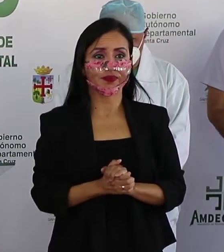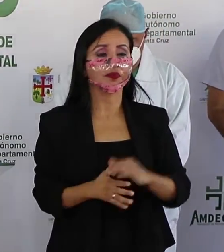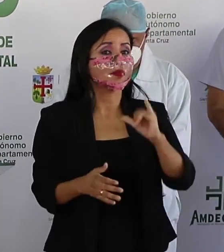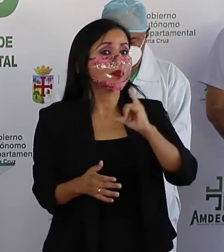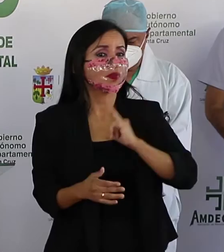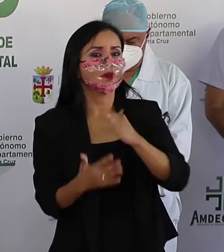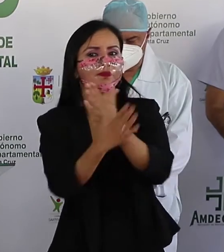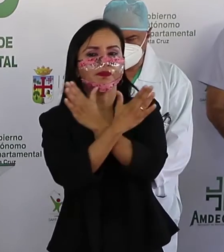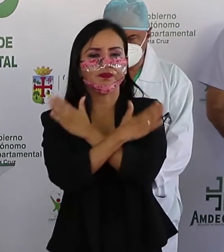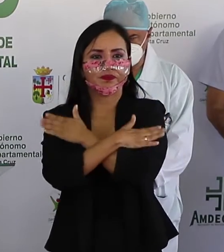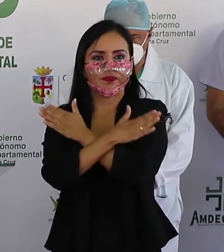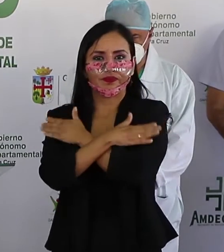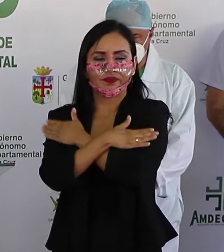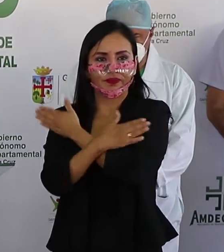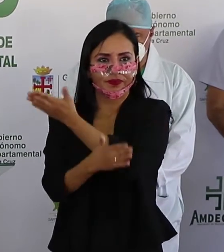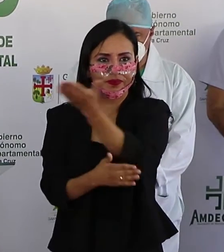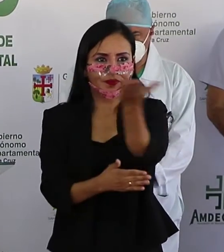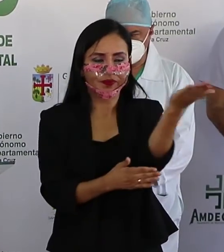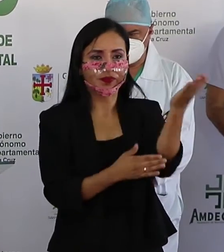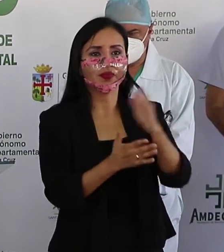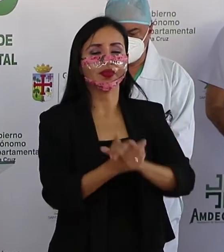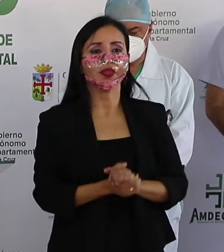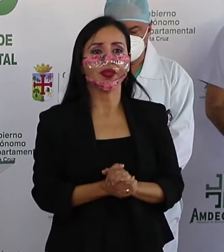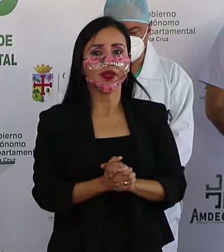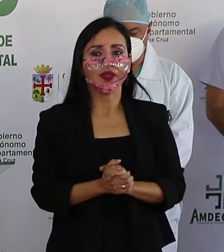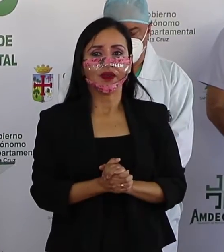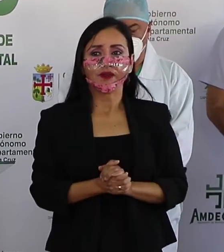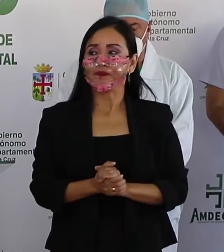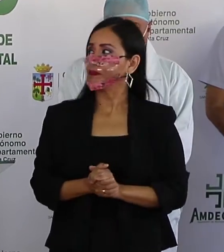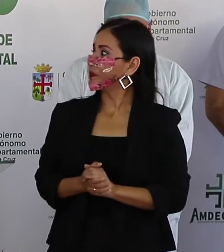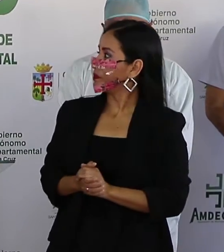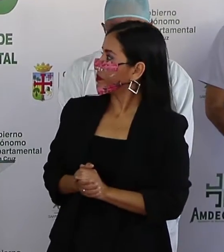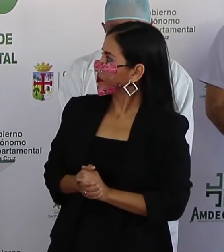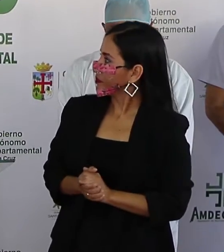Quiero saludar a nuestro